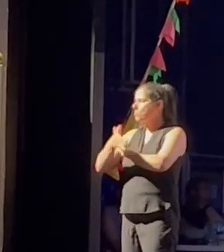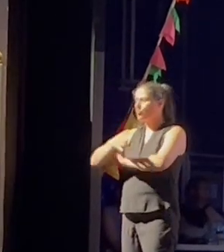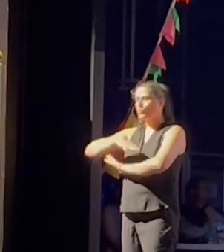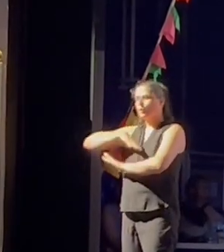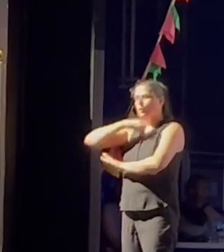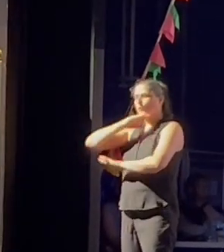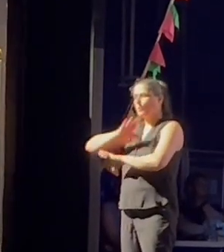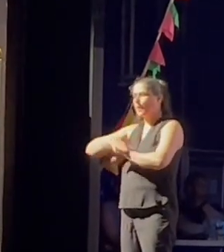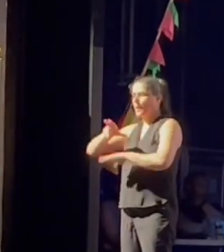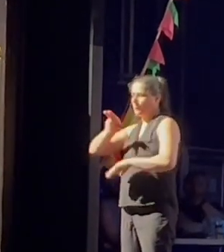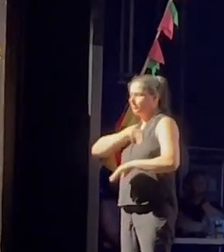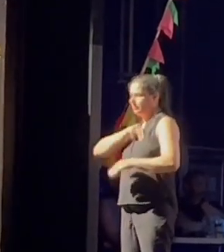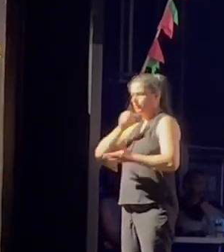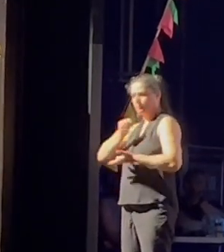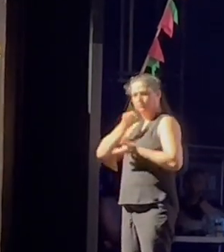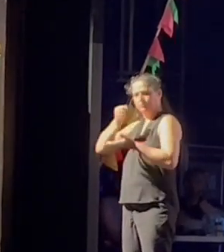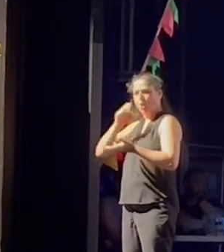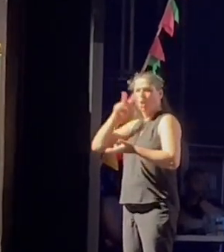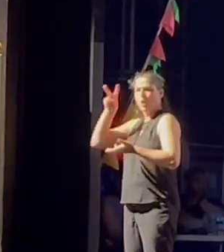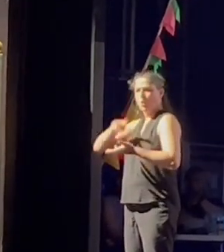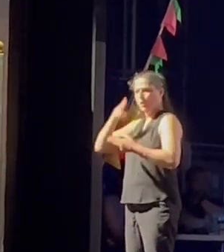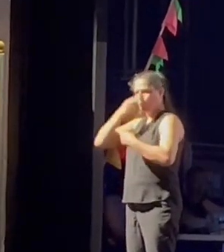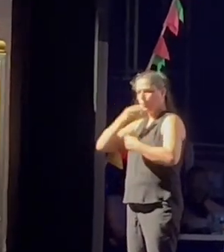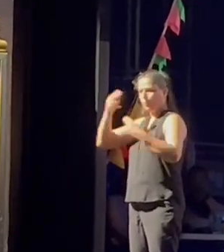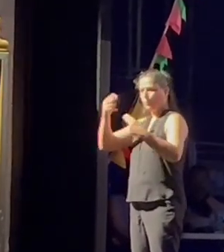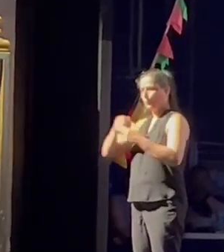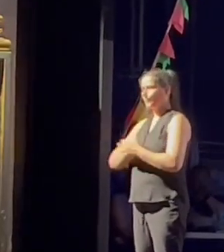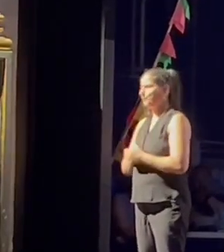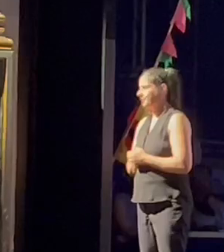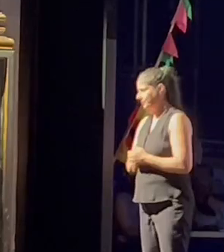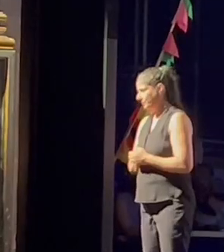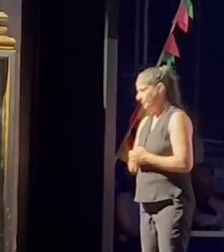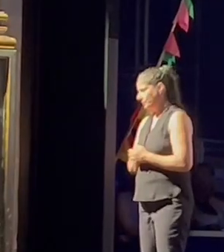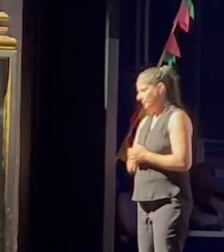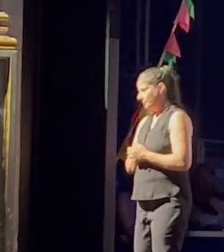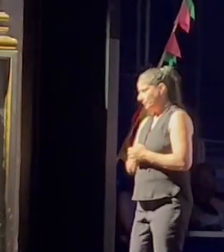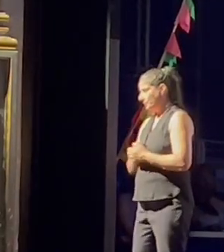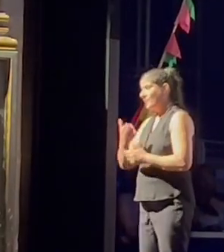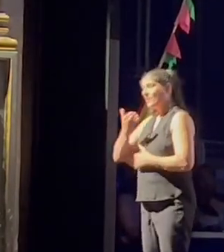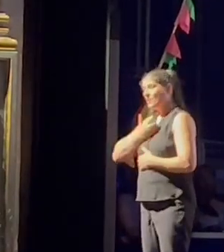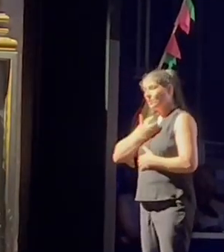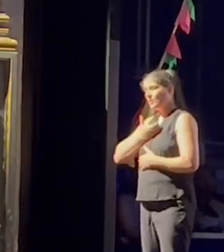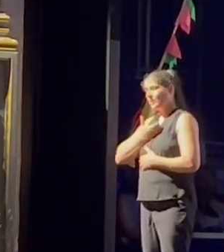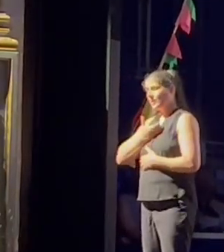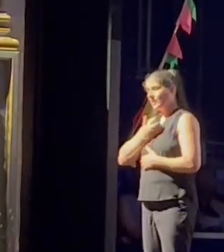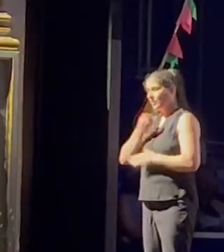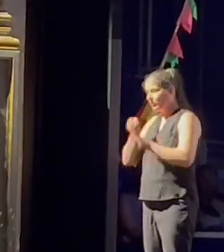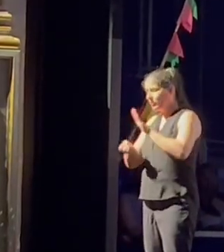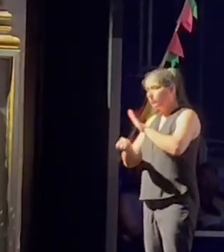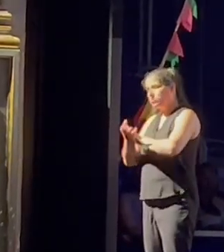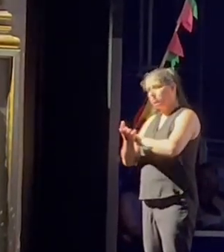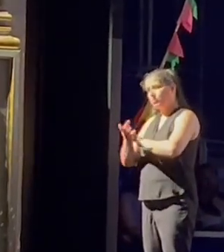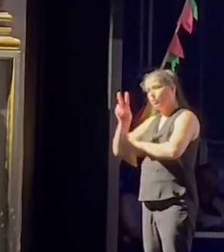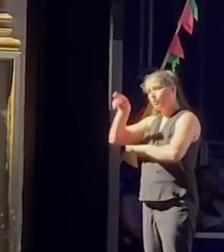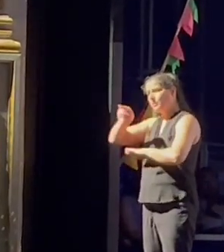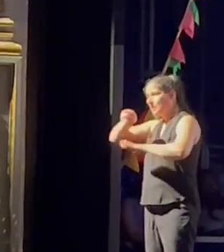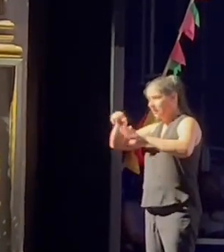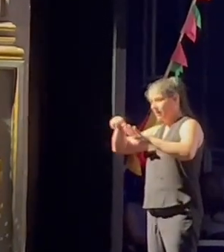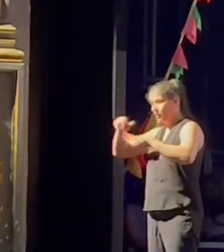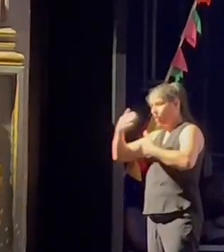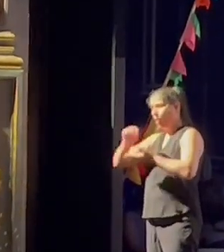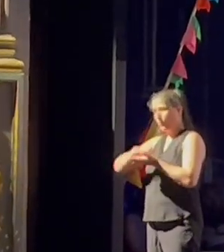merecer este público reconocimiento creada por el ayuntamiento en 2016 la oficina Palma